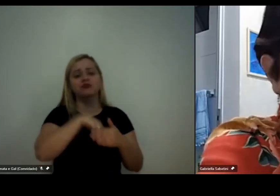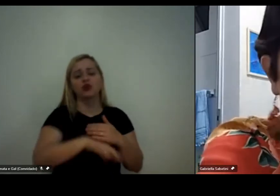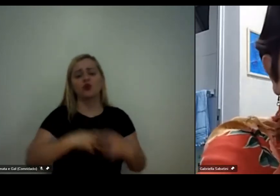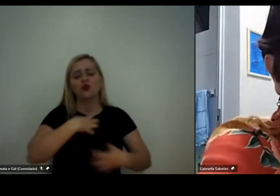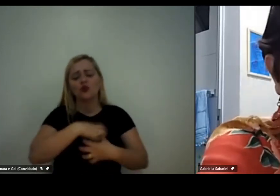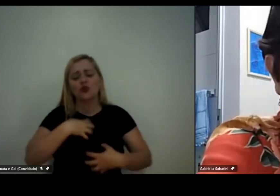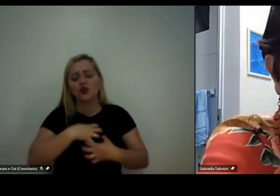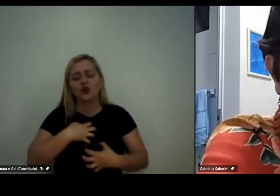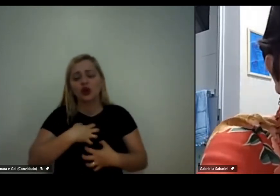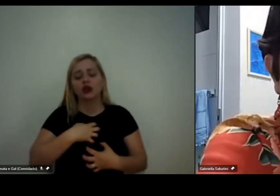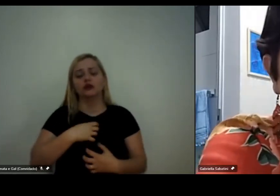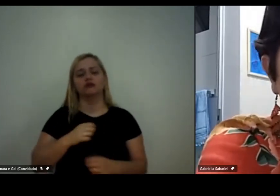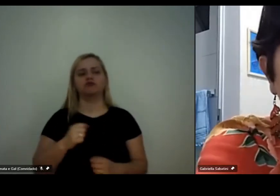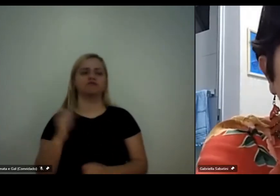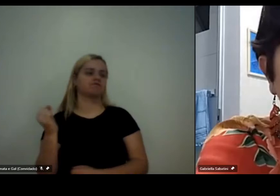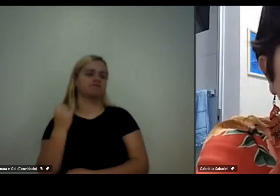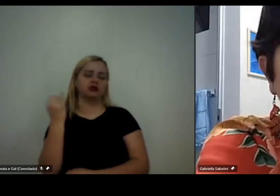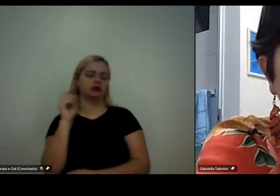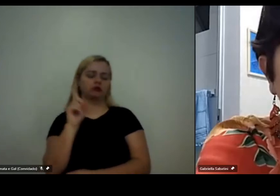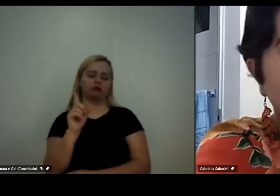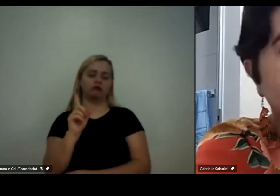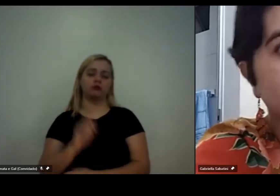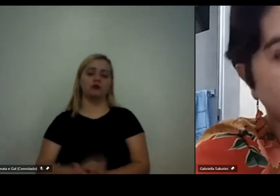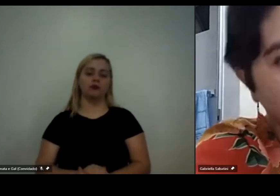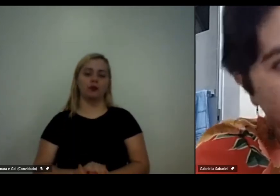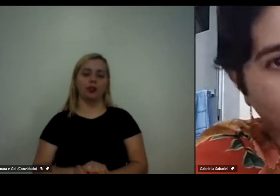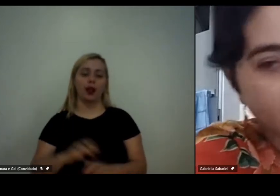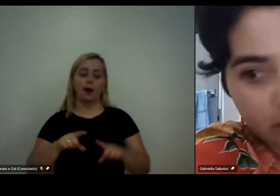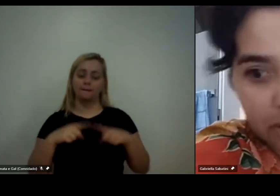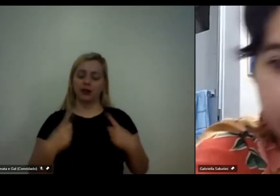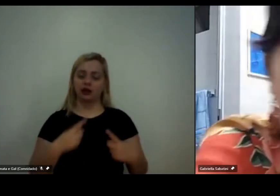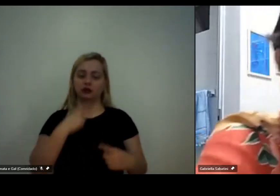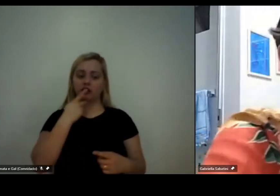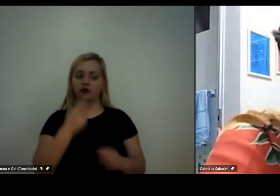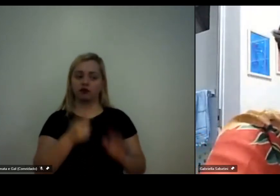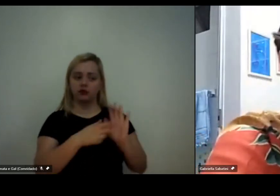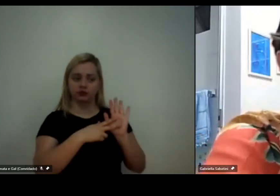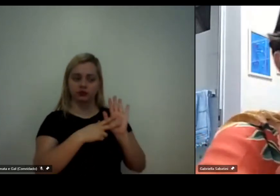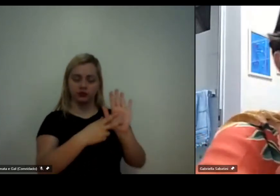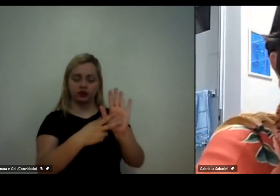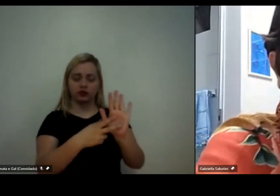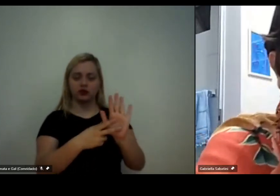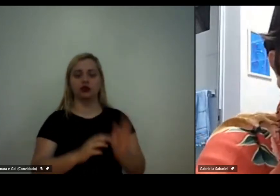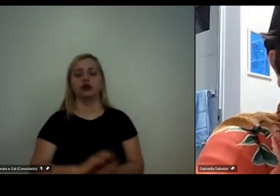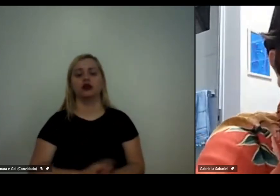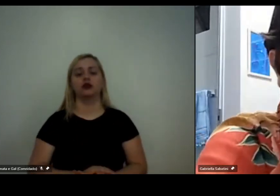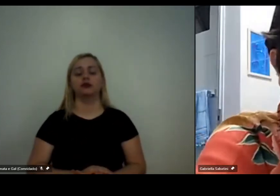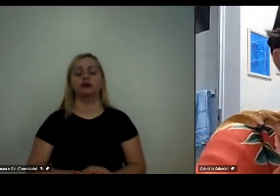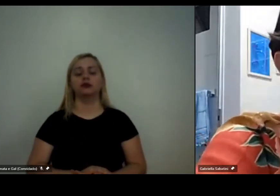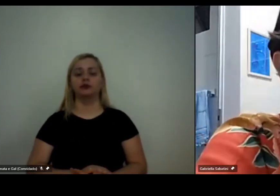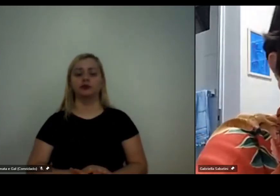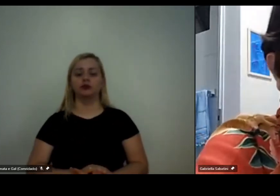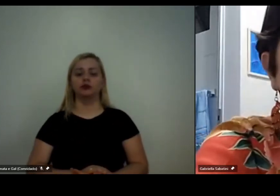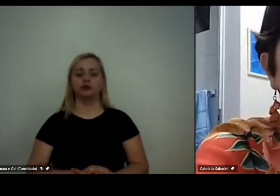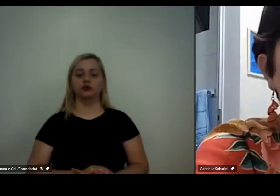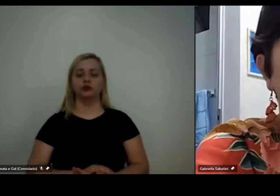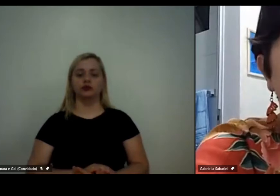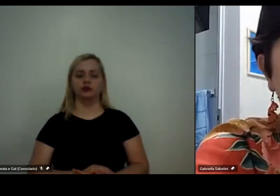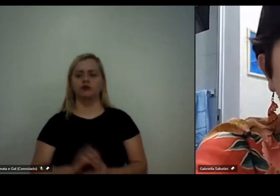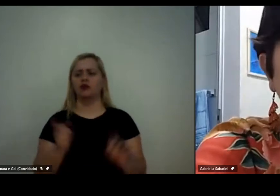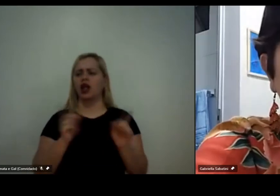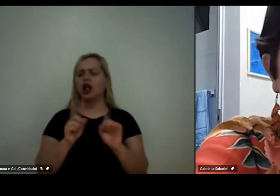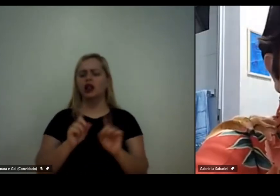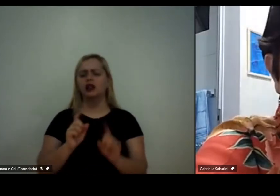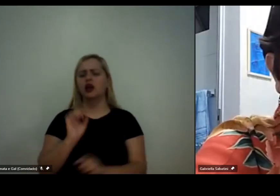não importa. Mas nesta contação que aqui hoje trago para vocês, não é apenas